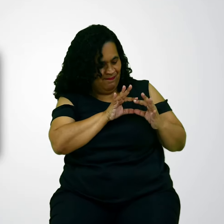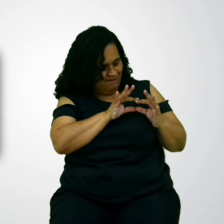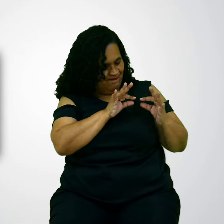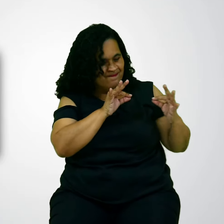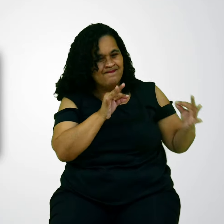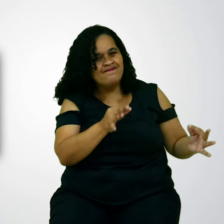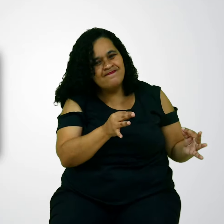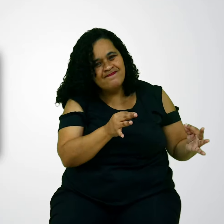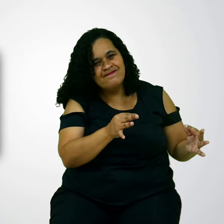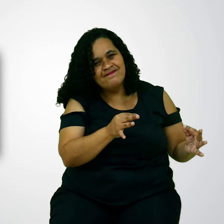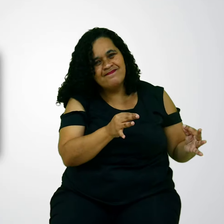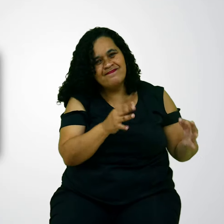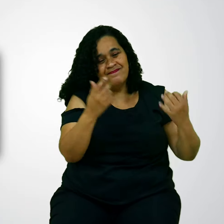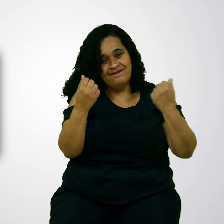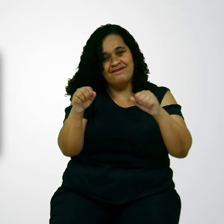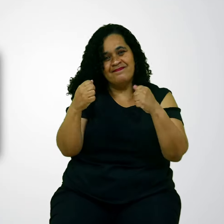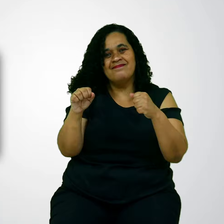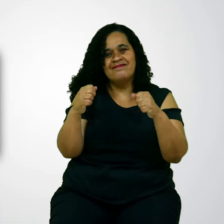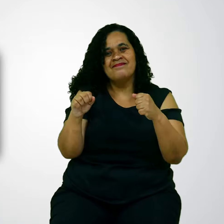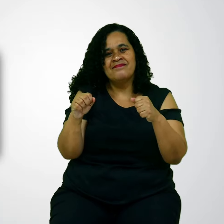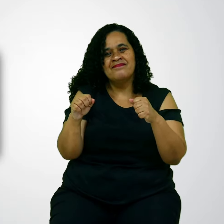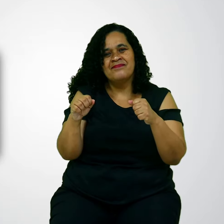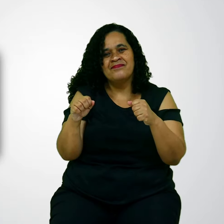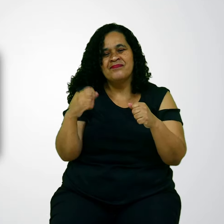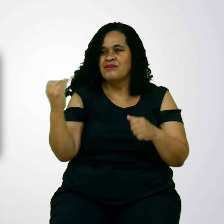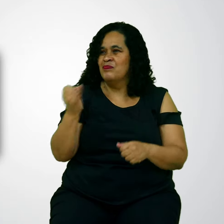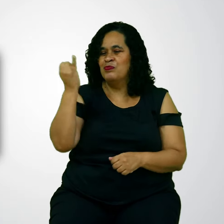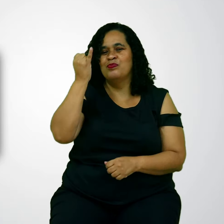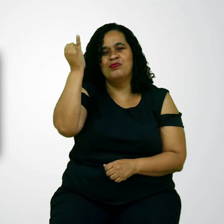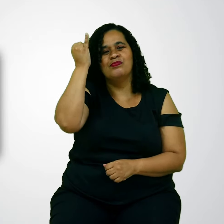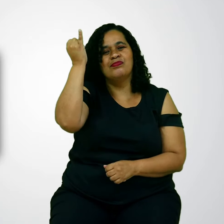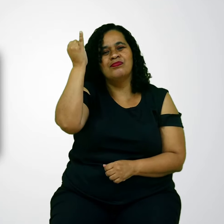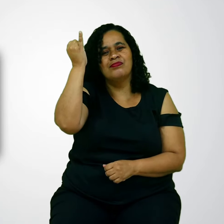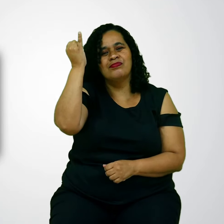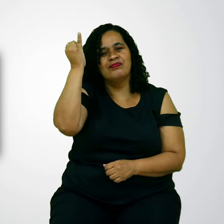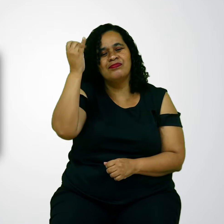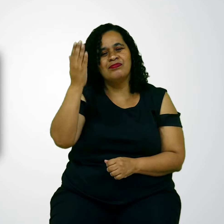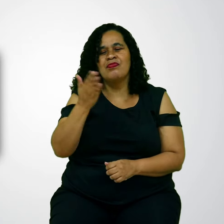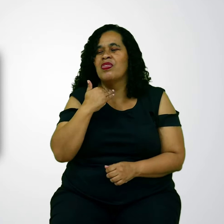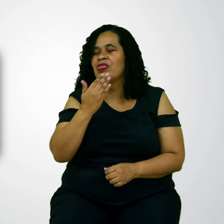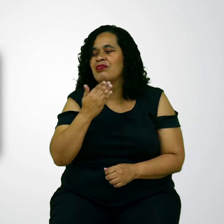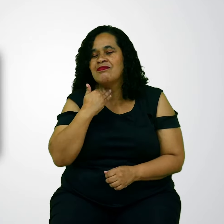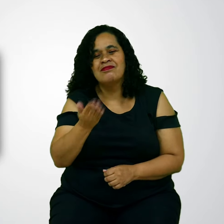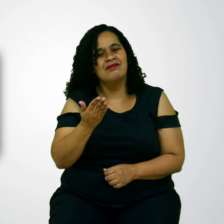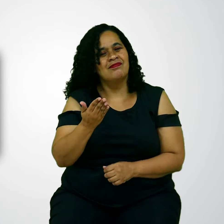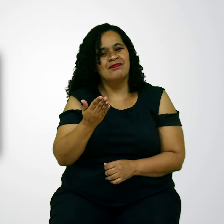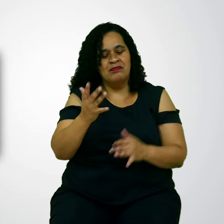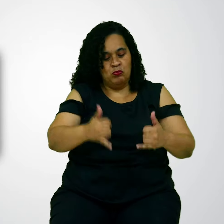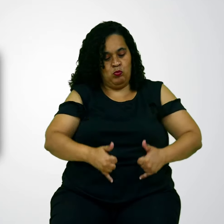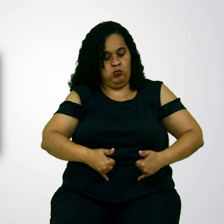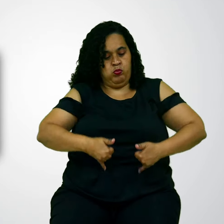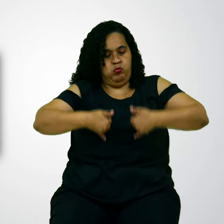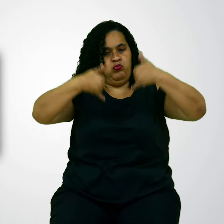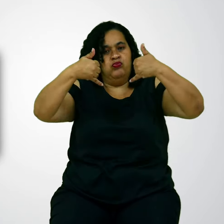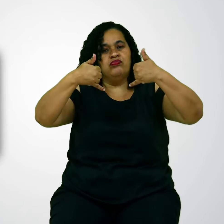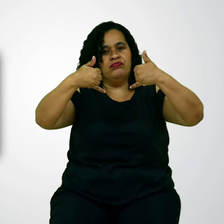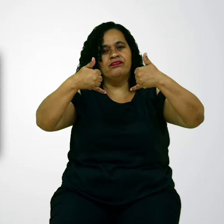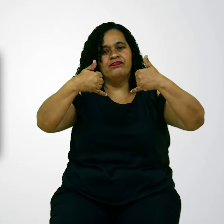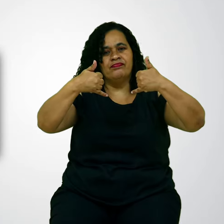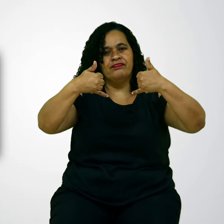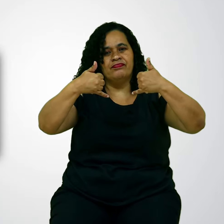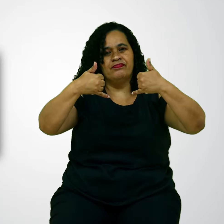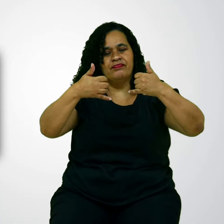melhor ele é vão, ele é vazio, né? Isso não aí. Adianta. Paulo vai dizer que a sabedoria deste mundo, ela é